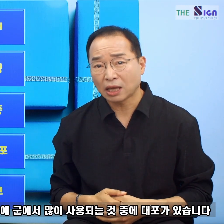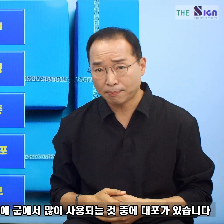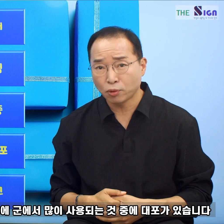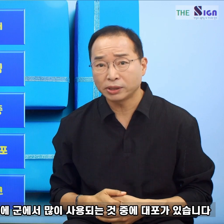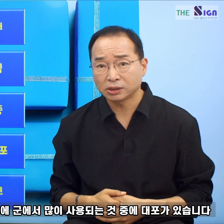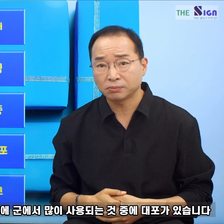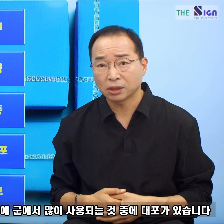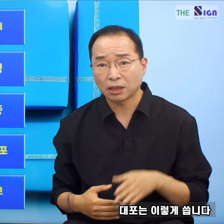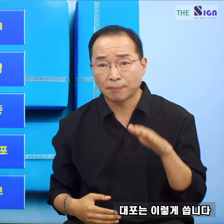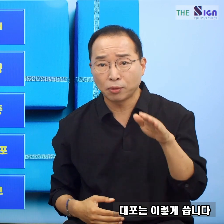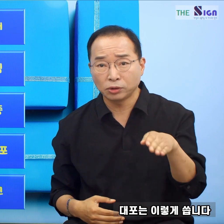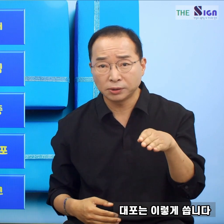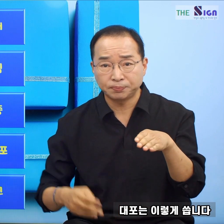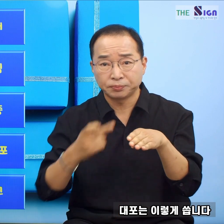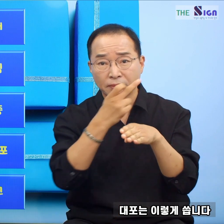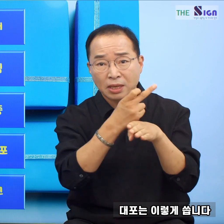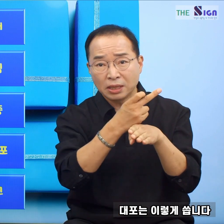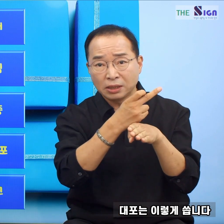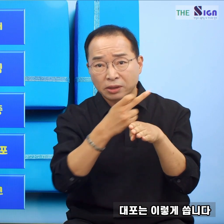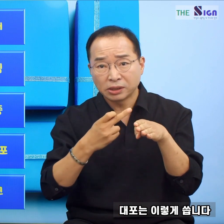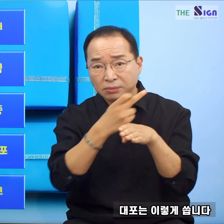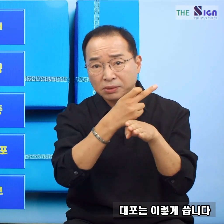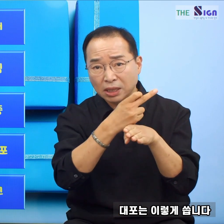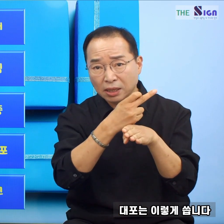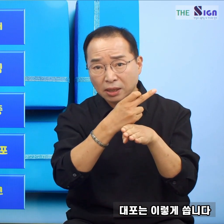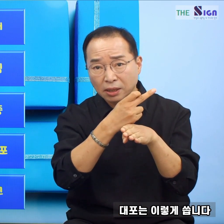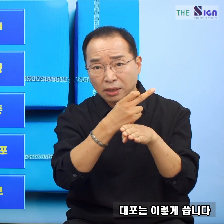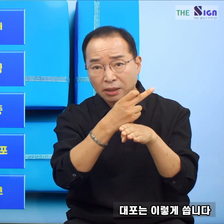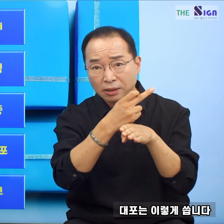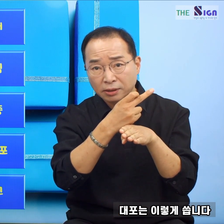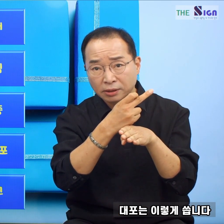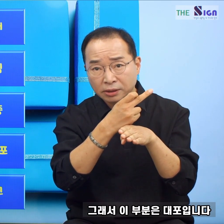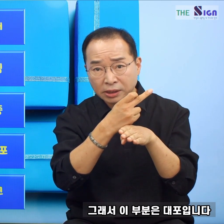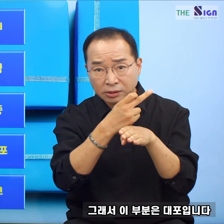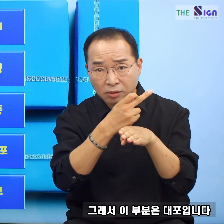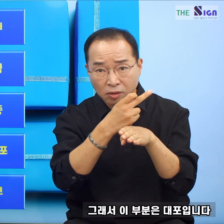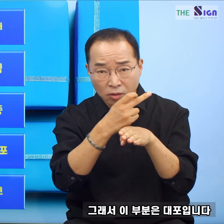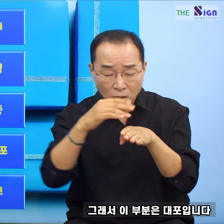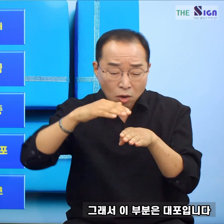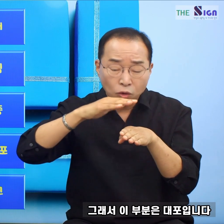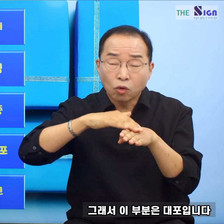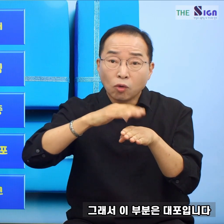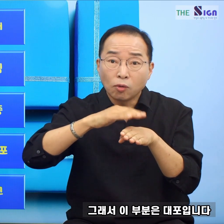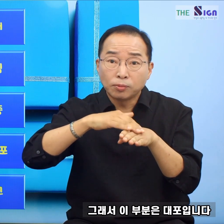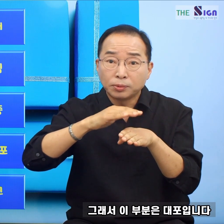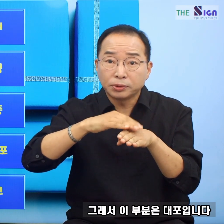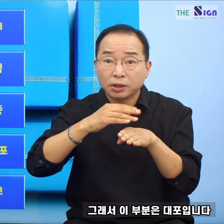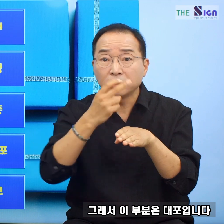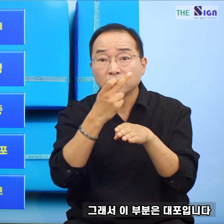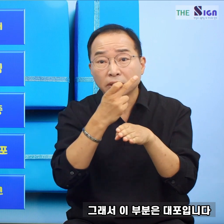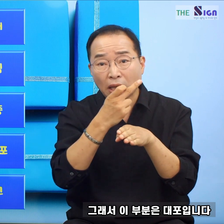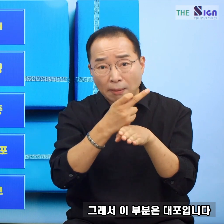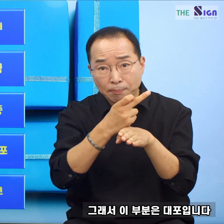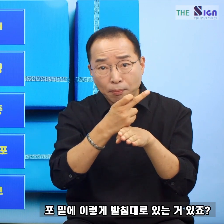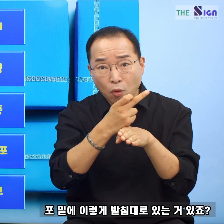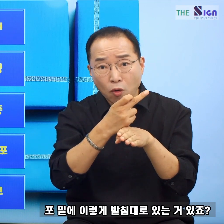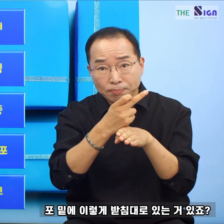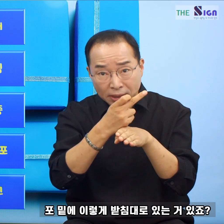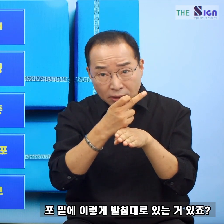대포가 있습니다. 대포는 이렇게 씁니다. 그래서 요 부분은 대포